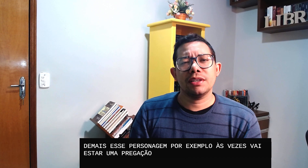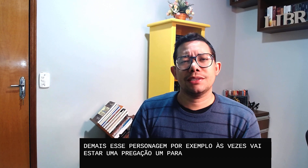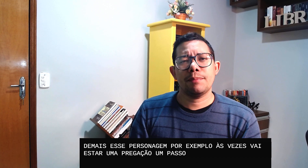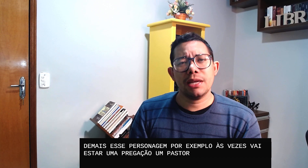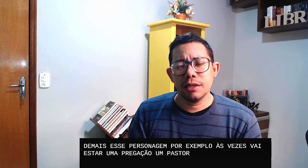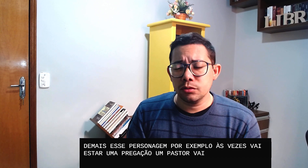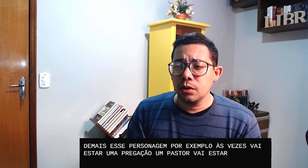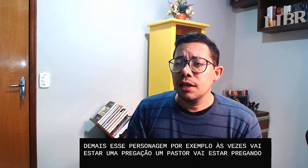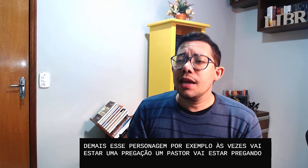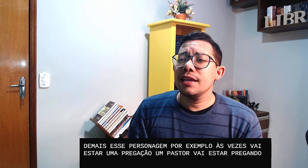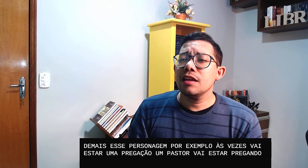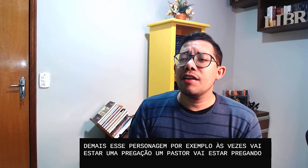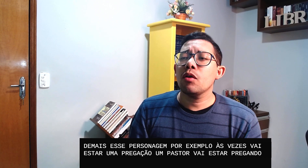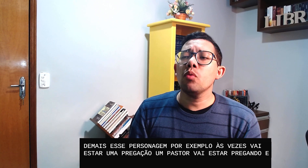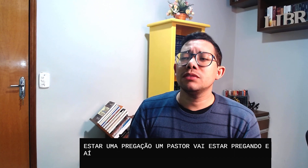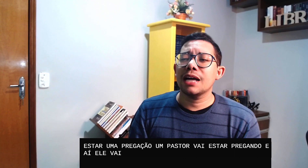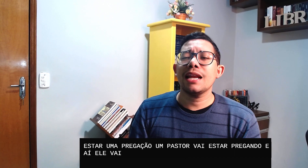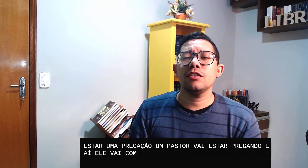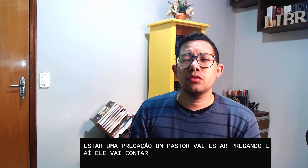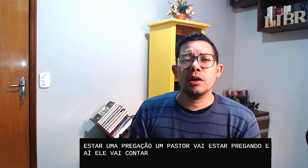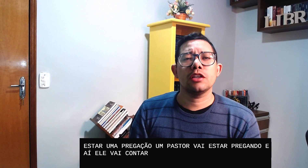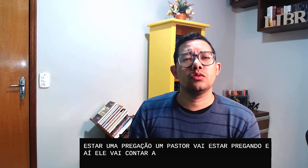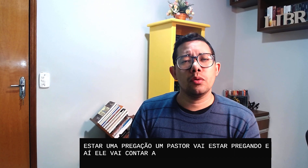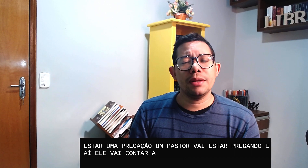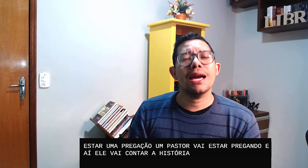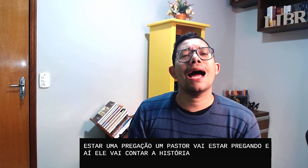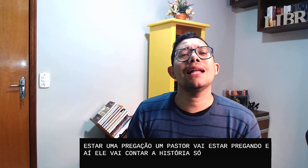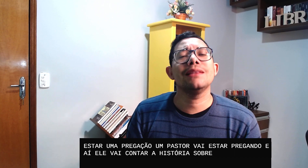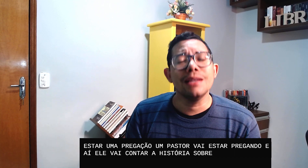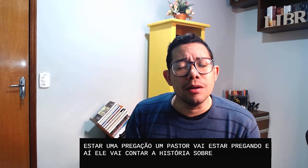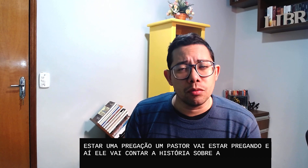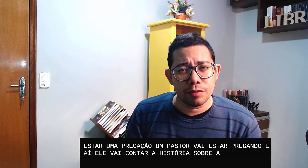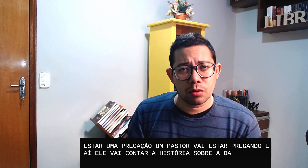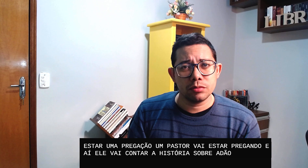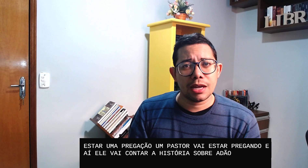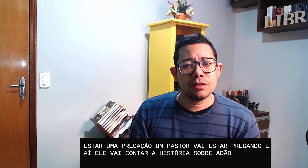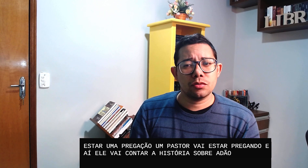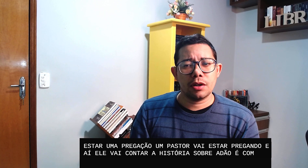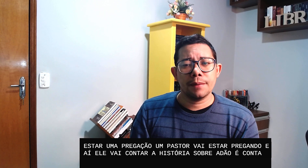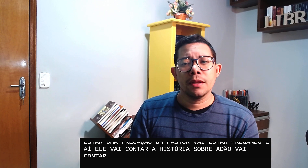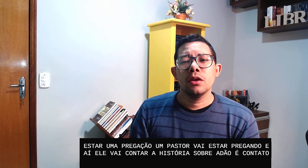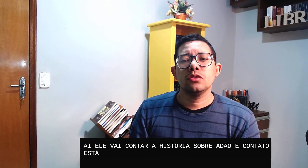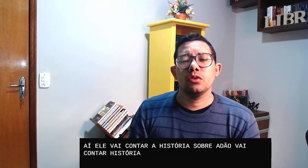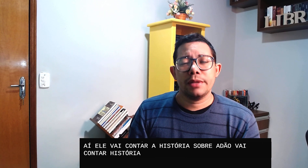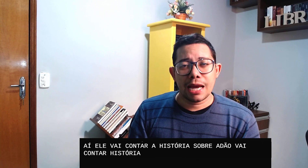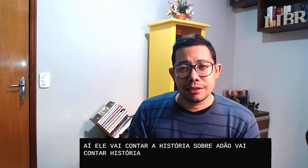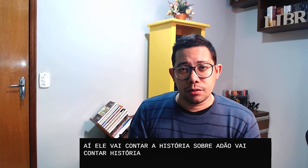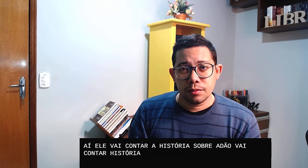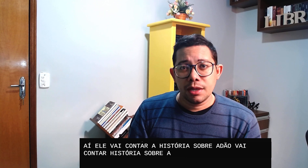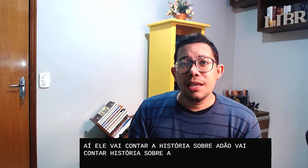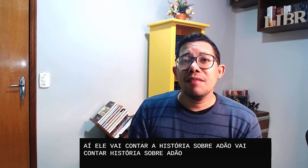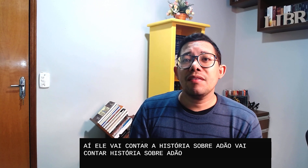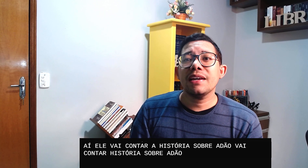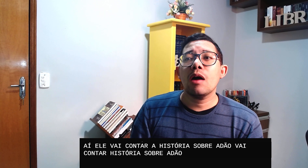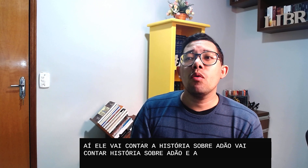estar pregando, e aí ele vai contar a história sobre Adão, vai contar a história sobre Adão. E aí vai ficar algo